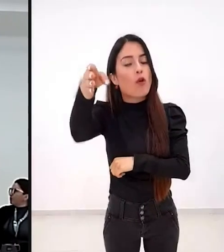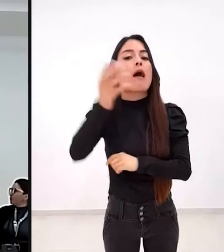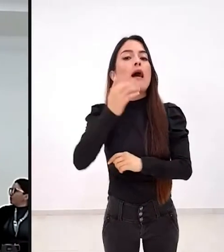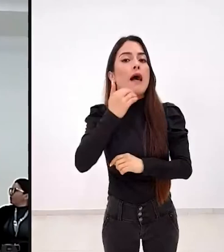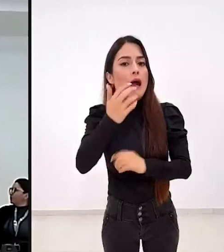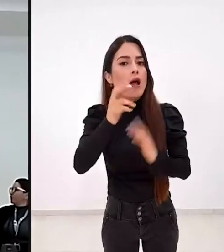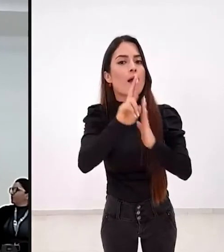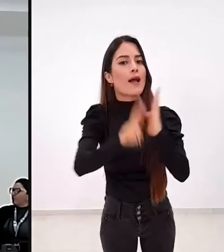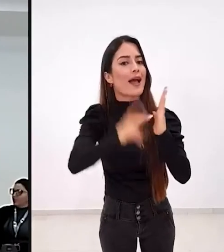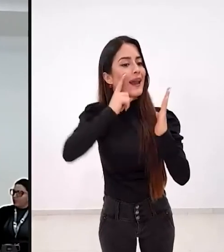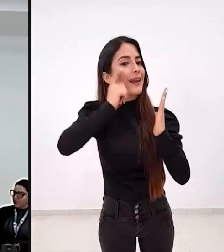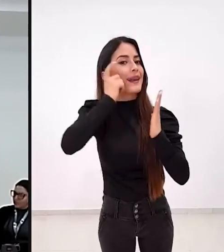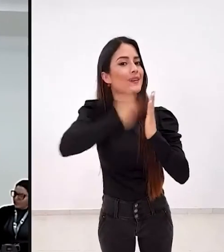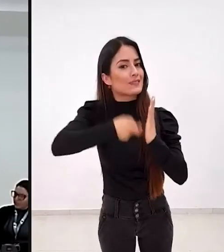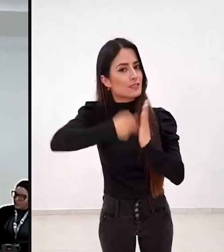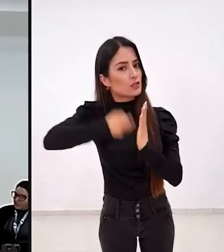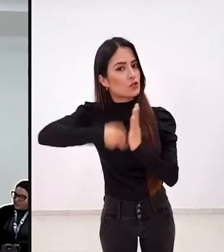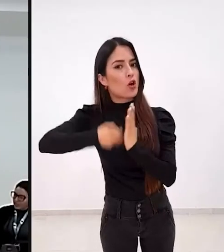revista